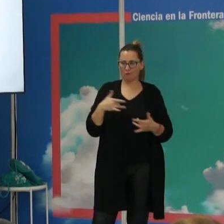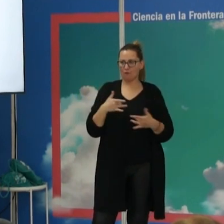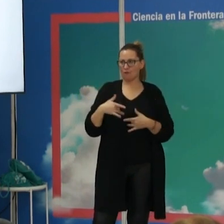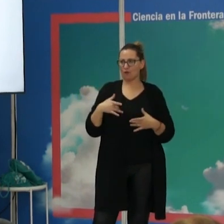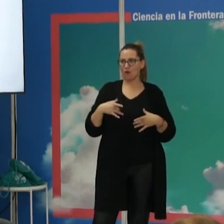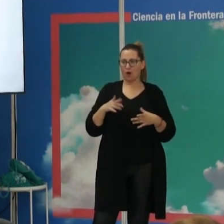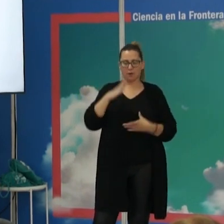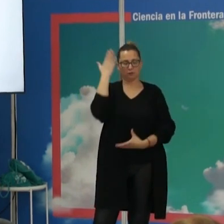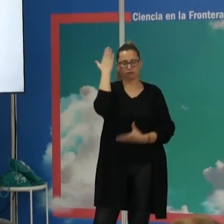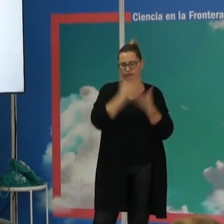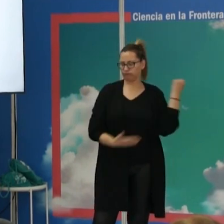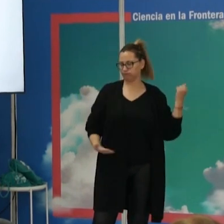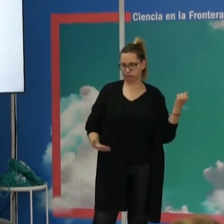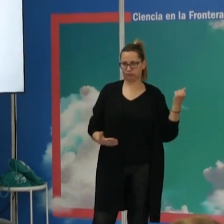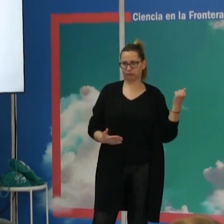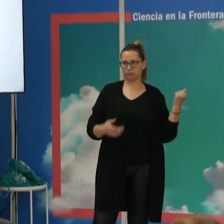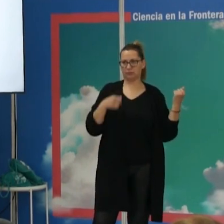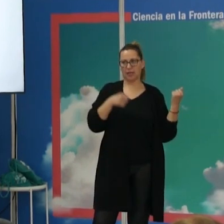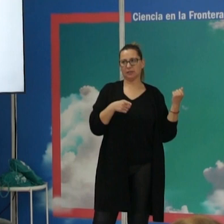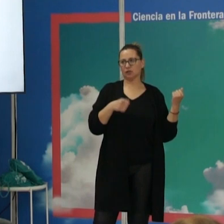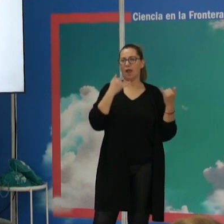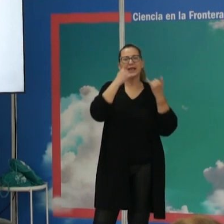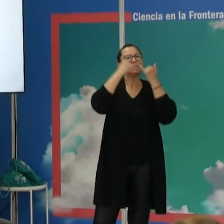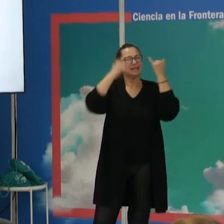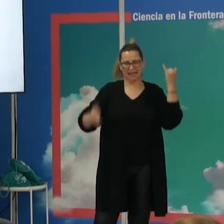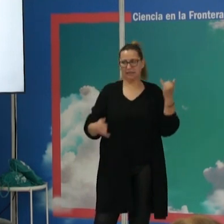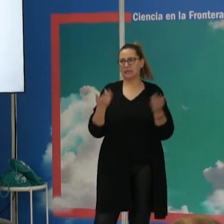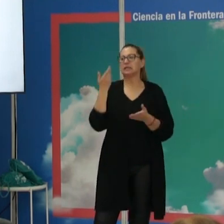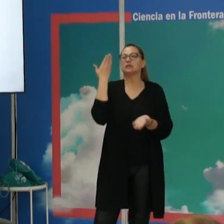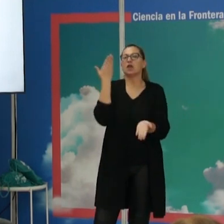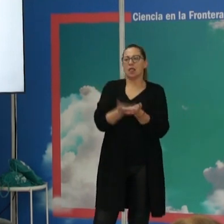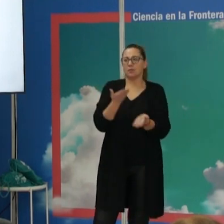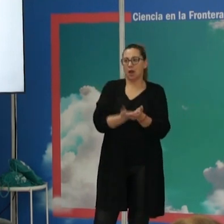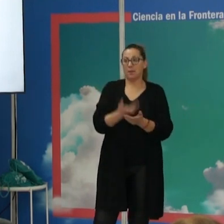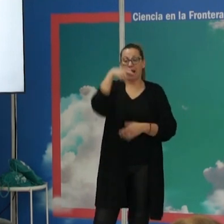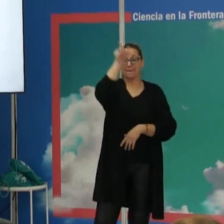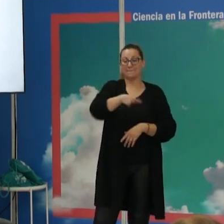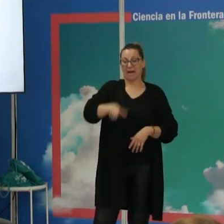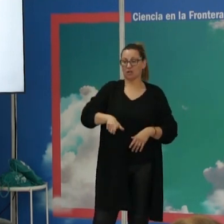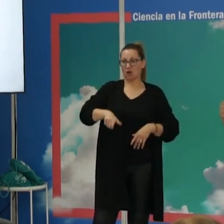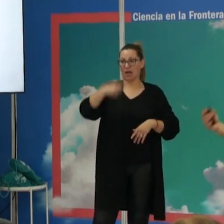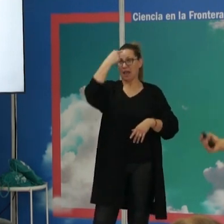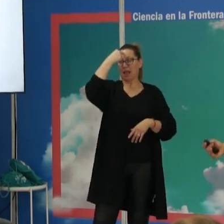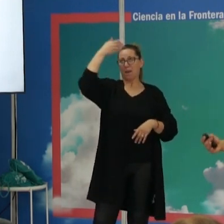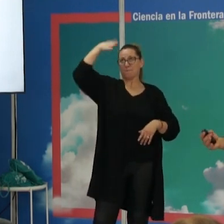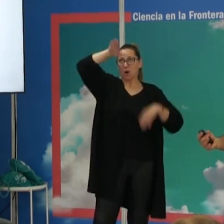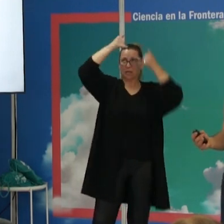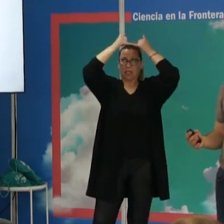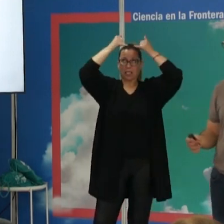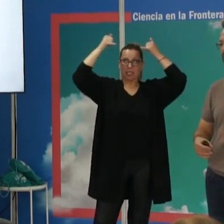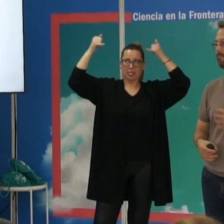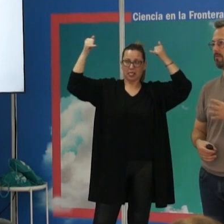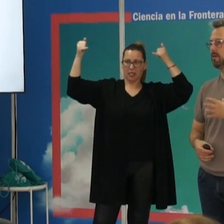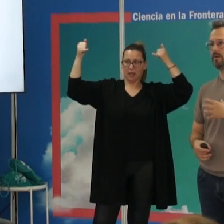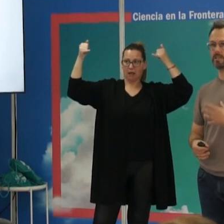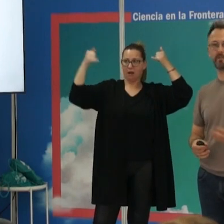conjunto, están totalmente en crisis, porque se ha demostrado que las personas en muerte cerebral no solo mantienen cierta capacidad de